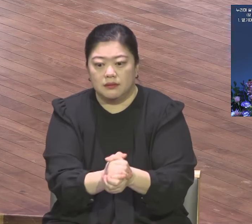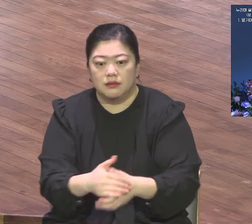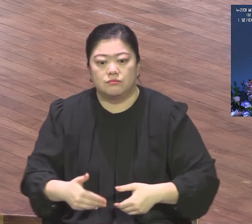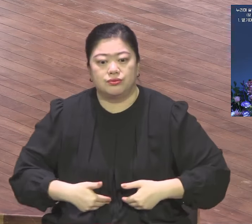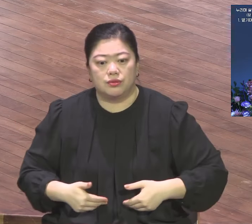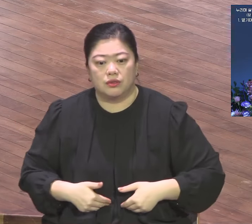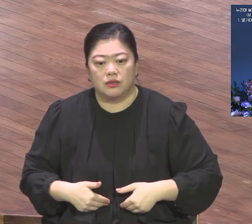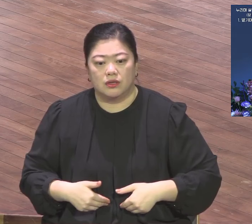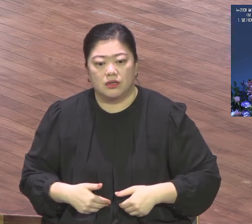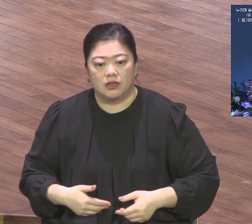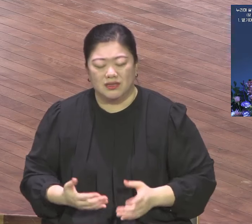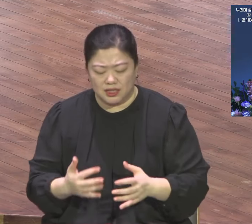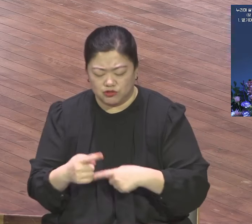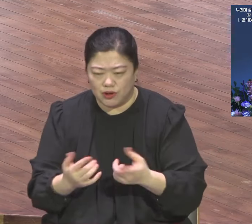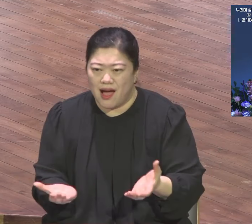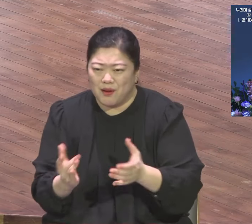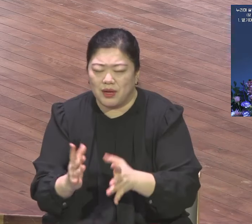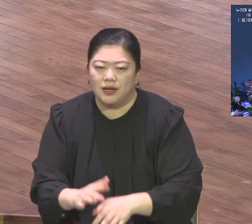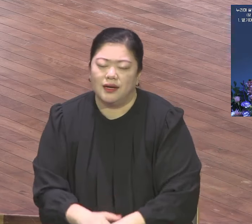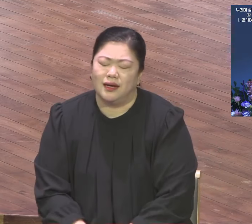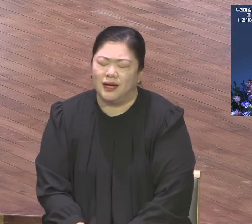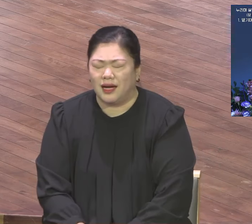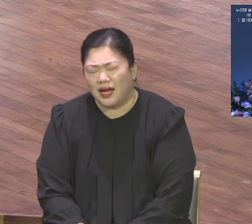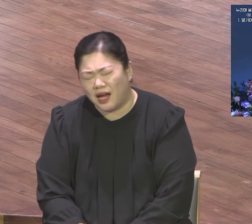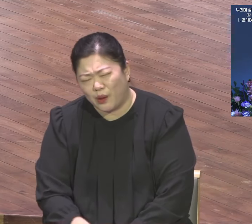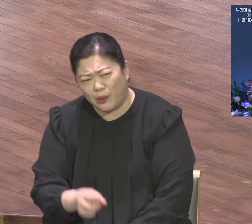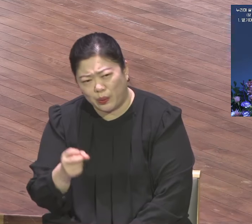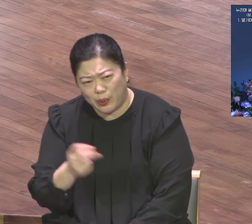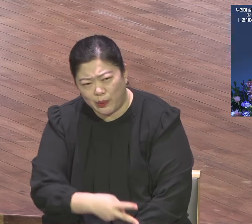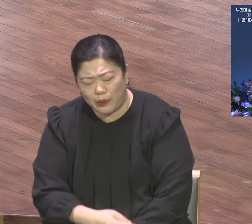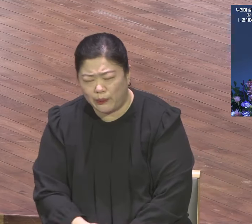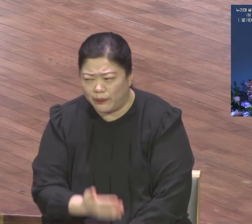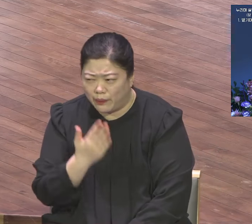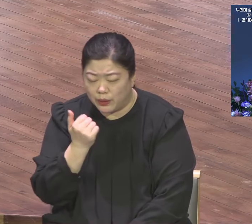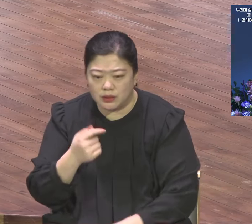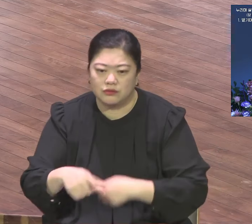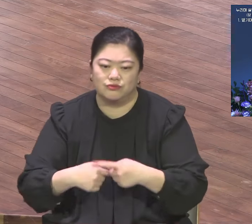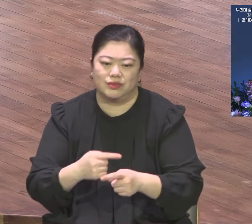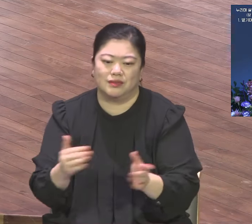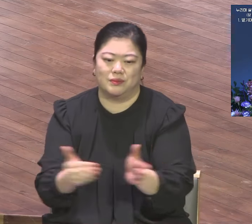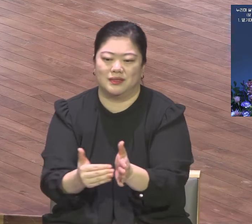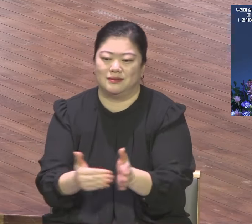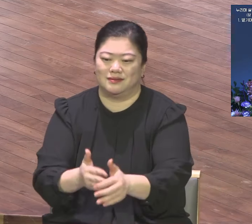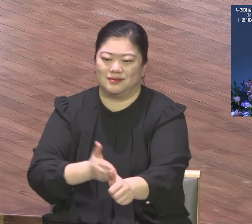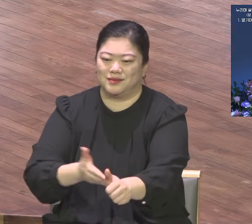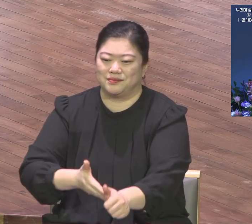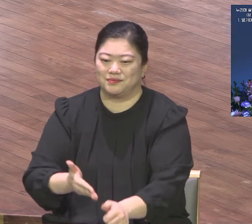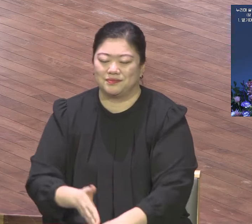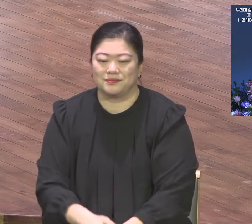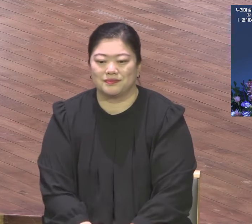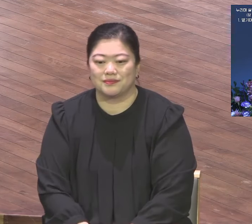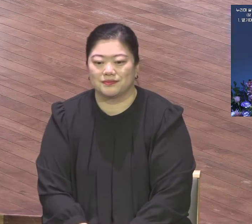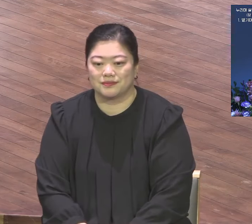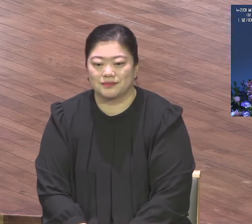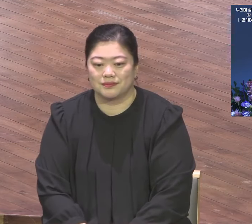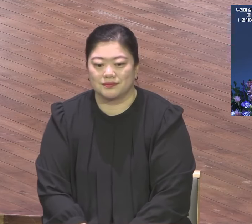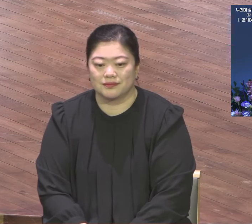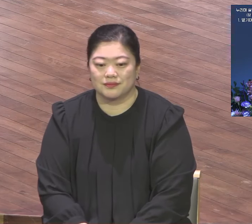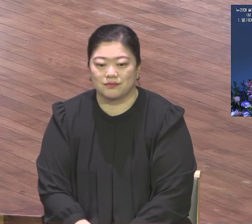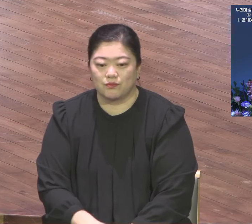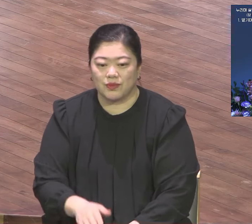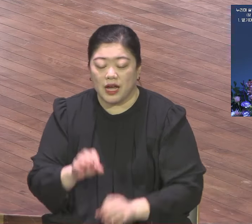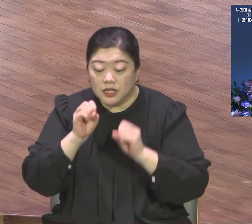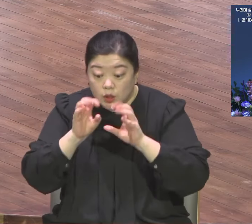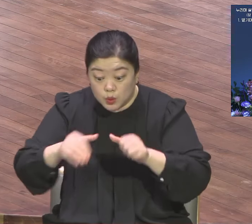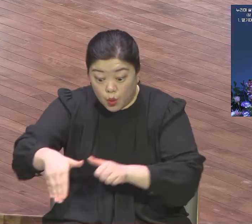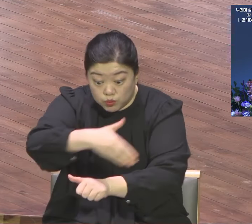정말 기쁨과 감사함으로 여러분 전도 축제를 만들어 가시기 바랍니다. 축제를 만들어 가야 돼.